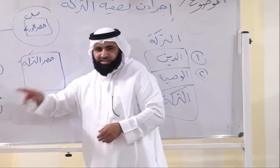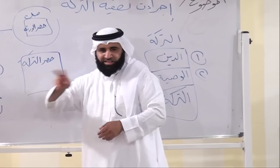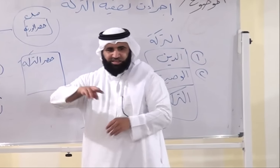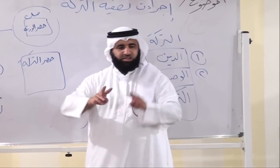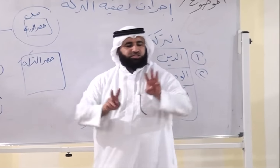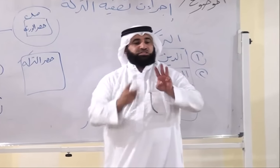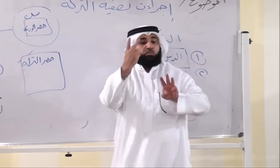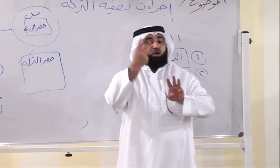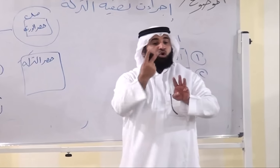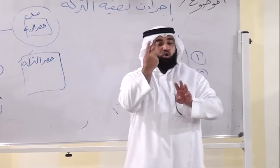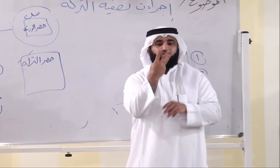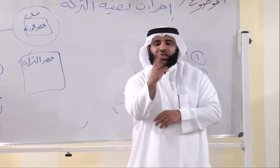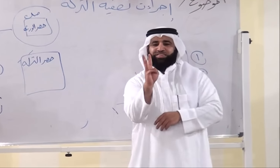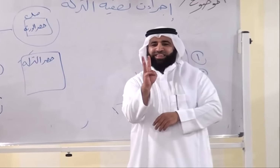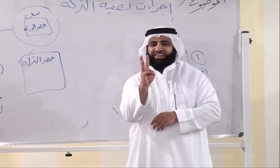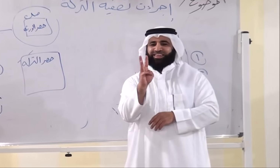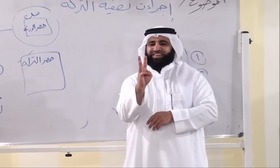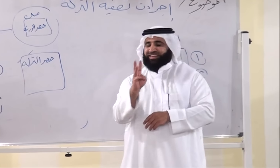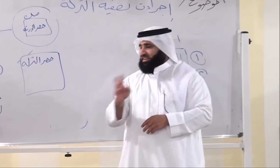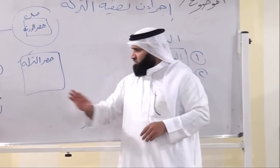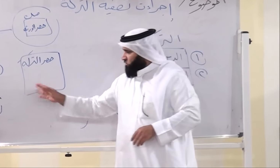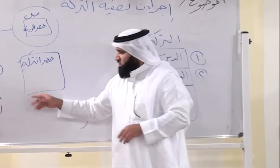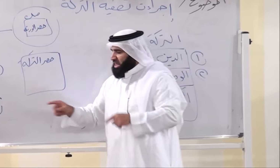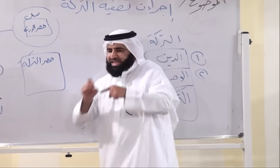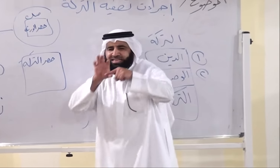15 37 ونقسمها على